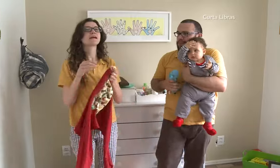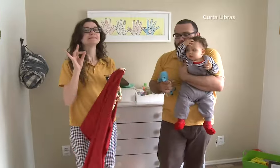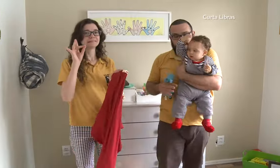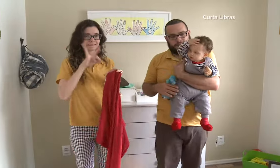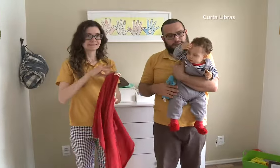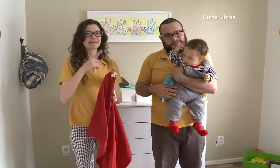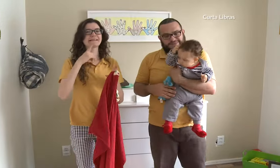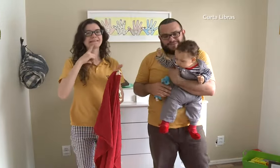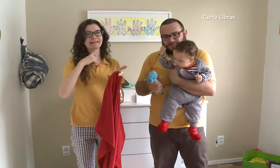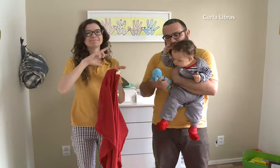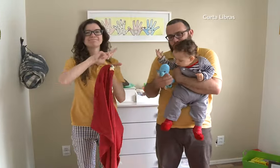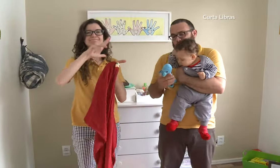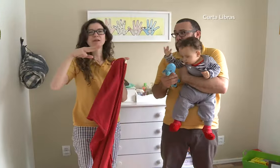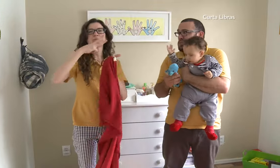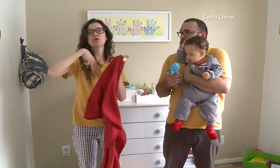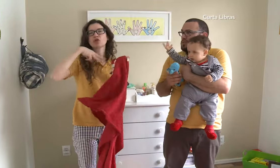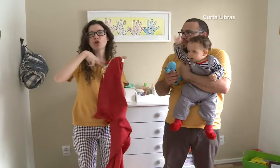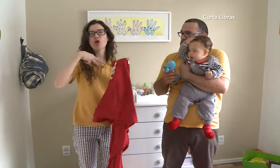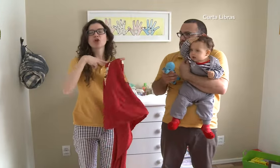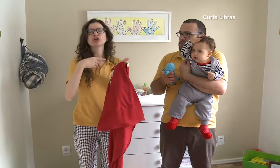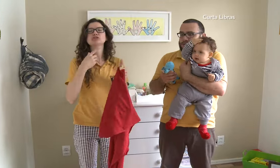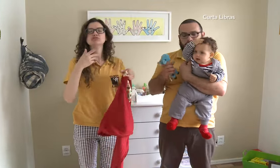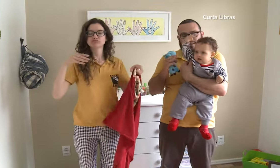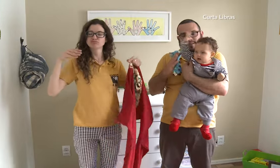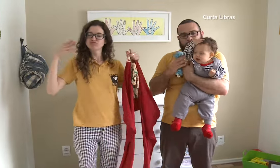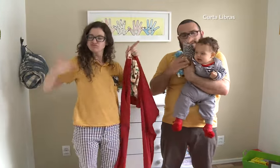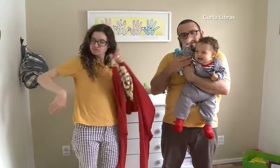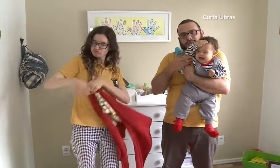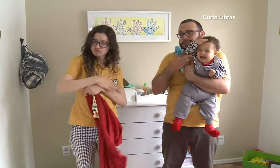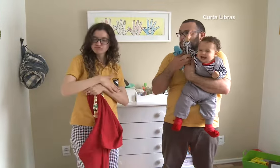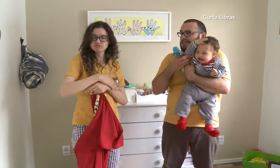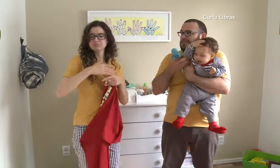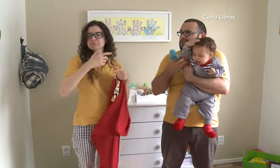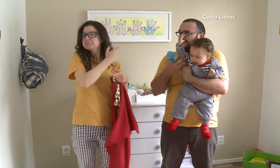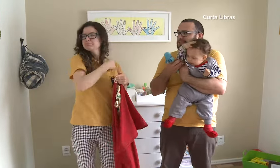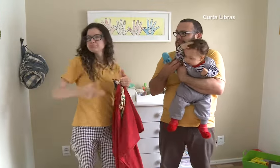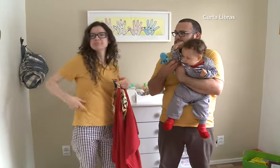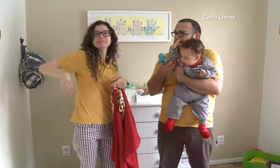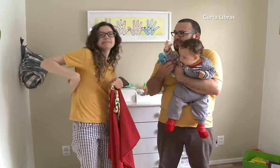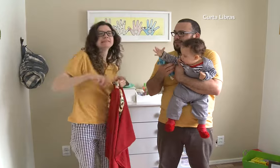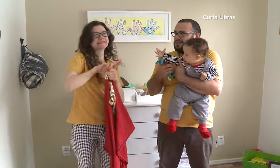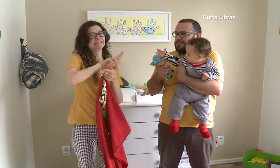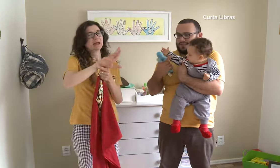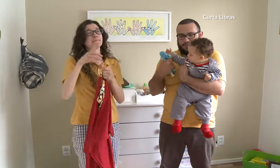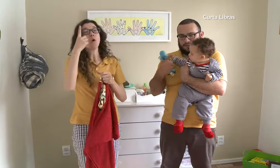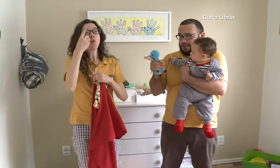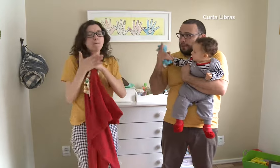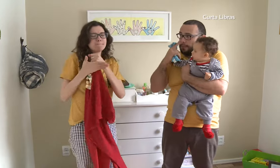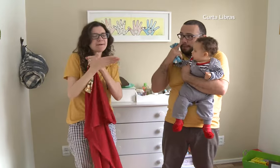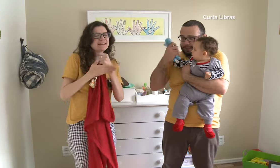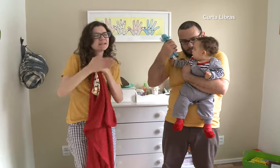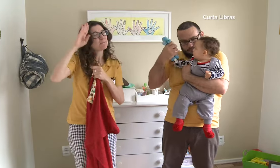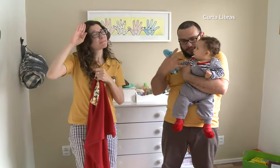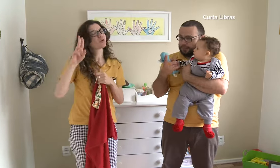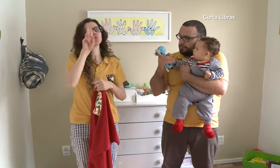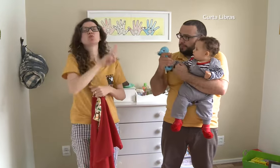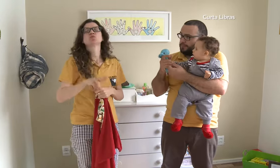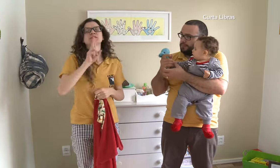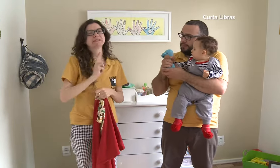Existem vários métodos de usar o sling. Mas tem o método mais básico, né, que é uma maneira principal, que a maioria das pessoas usa, que é dessa forma